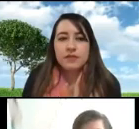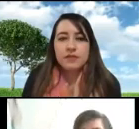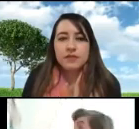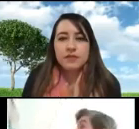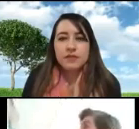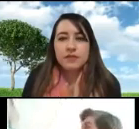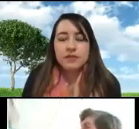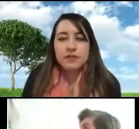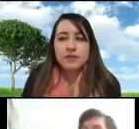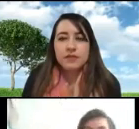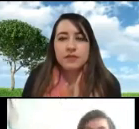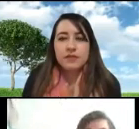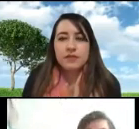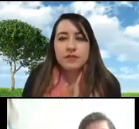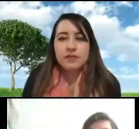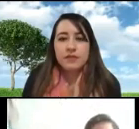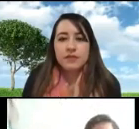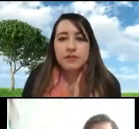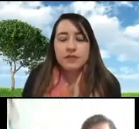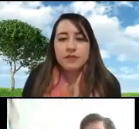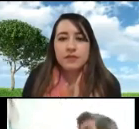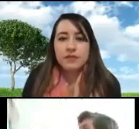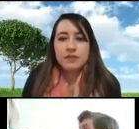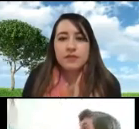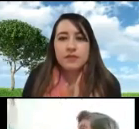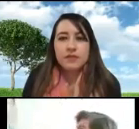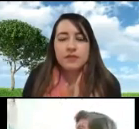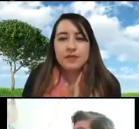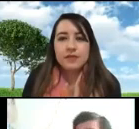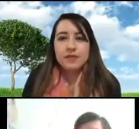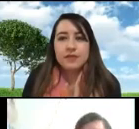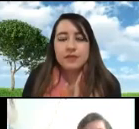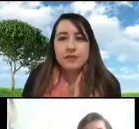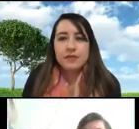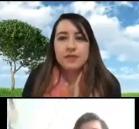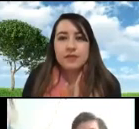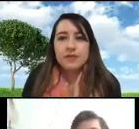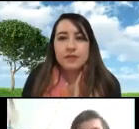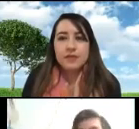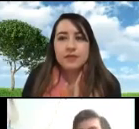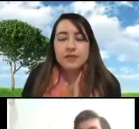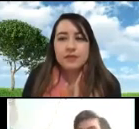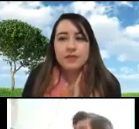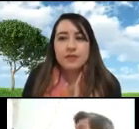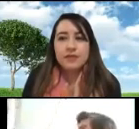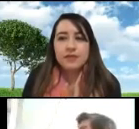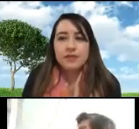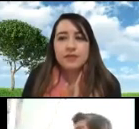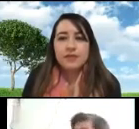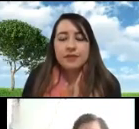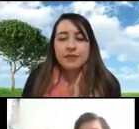La respuesta correcta es falso. El clima es un factor abiótico.